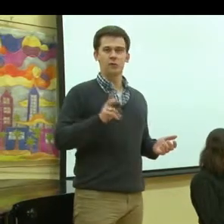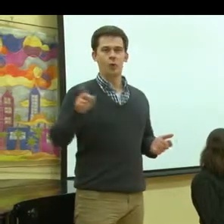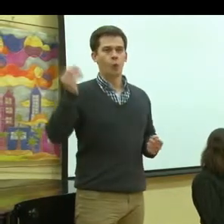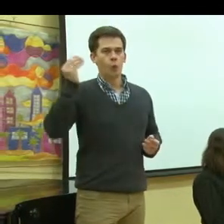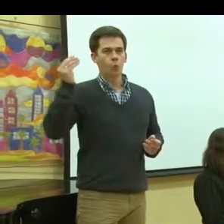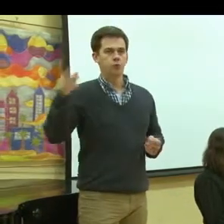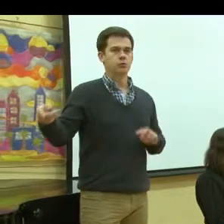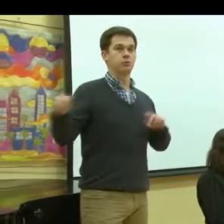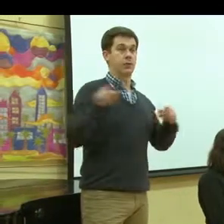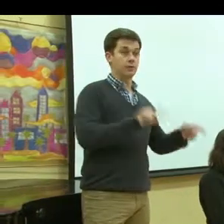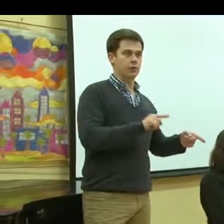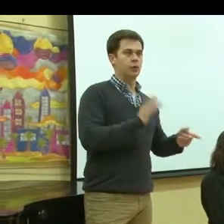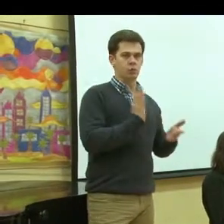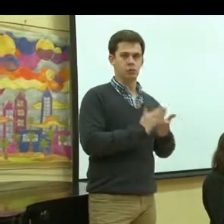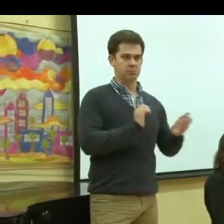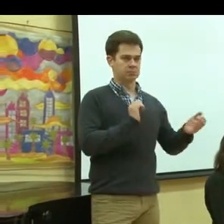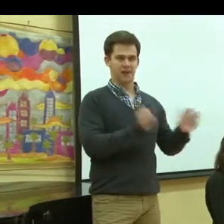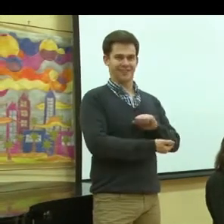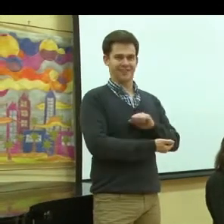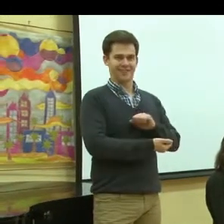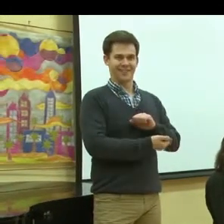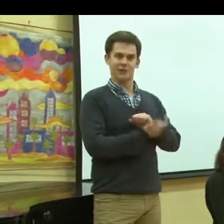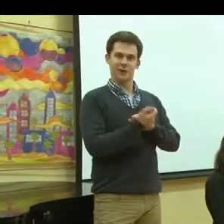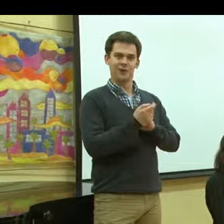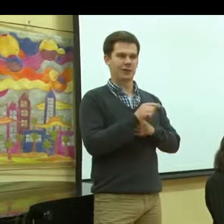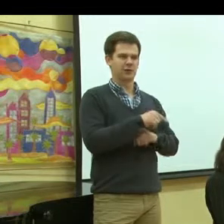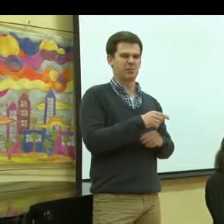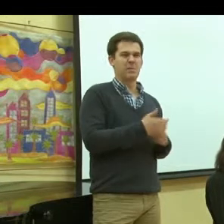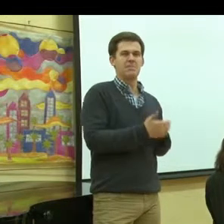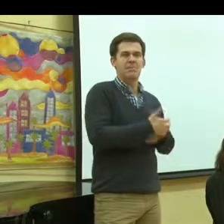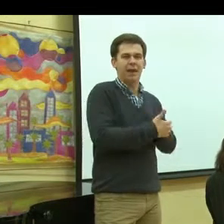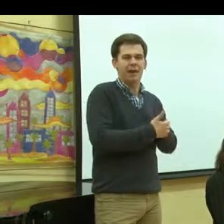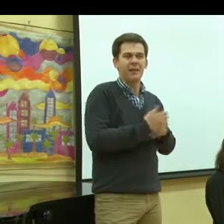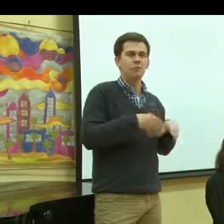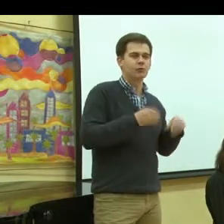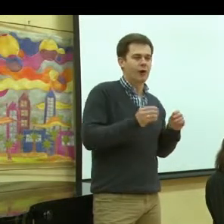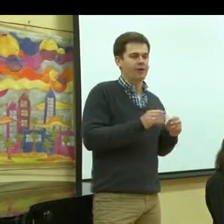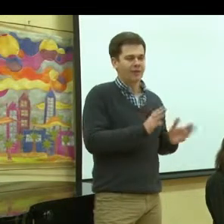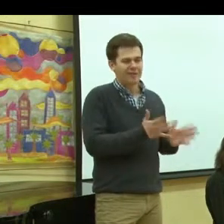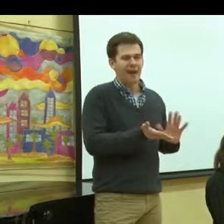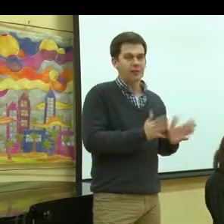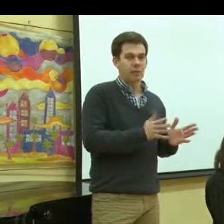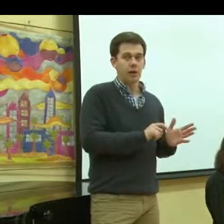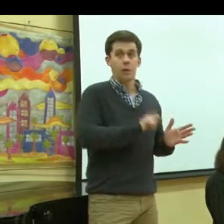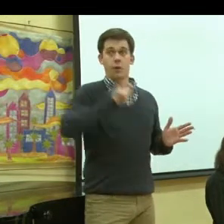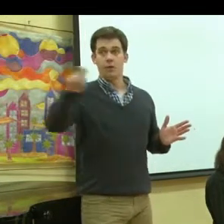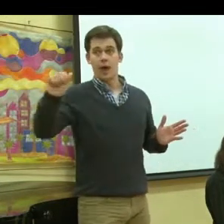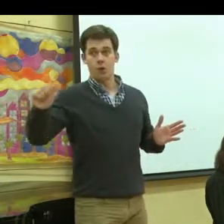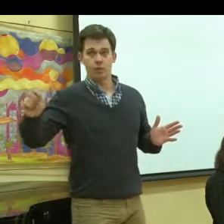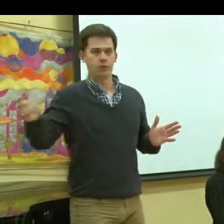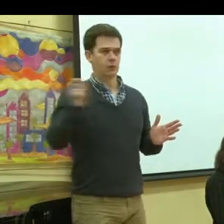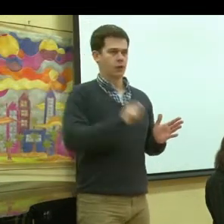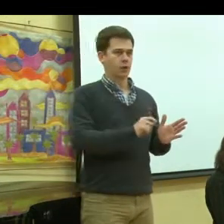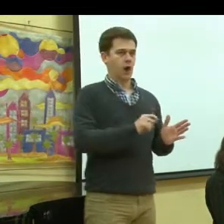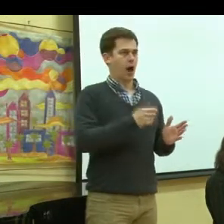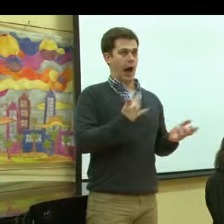ojos. I to tango wtedy zaczyna jakby na nowo być postrzegane przez Argentyńczyków jako coś właśnie wartościowego. Como algo más